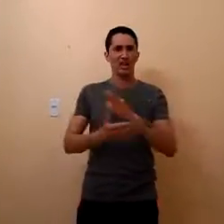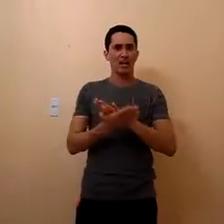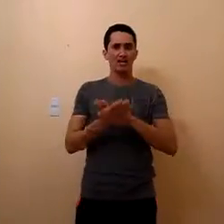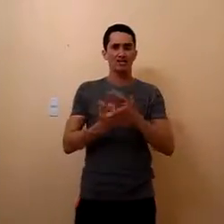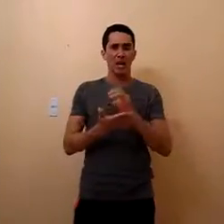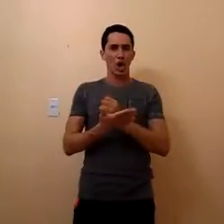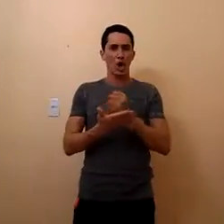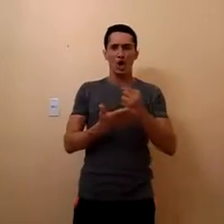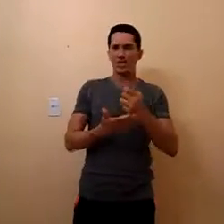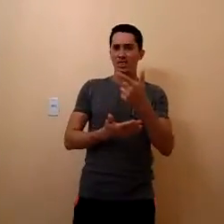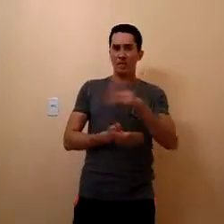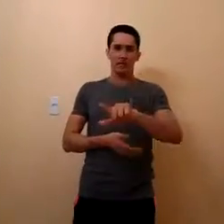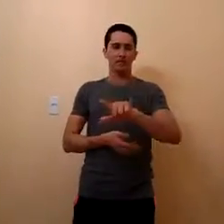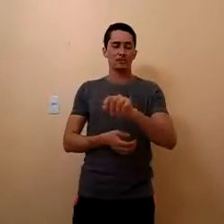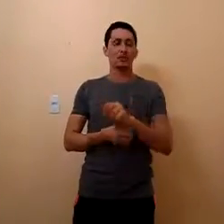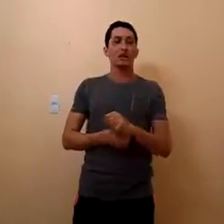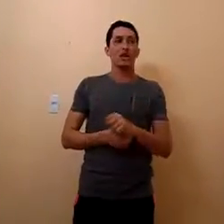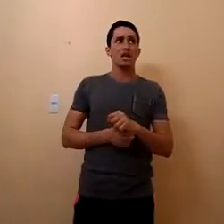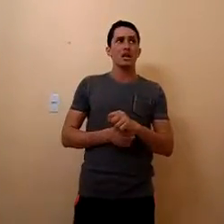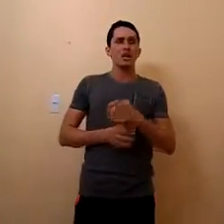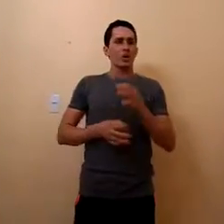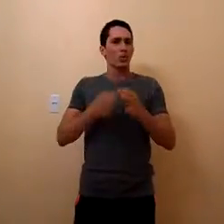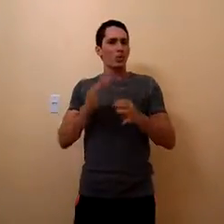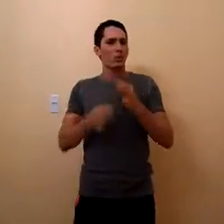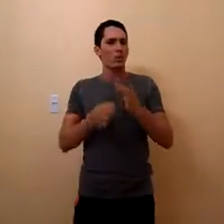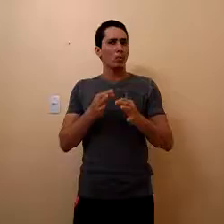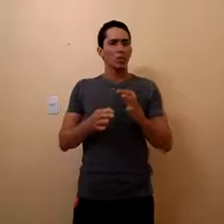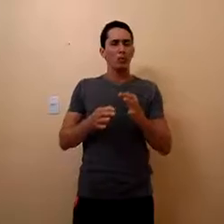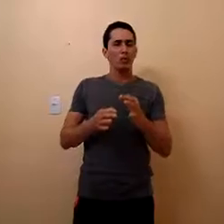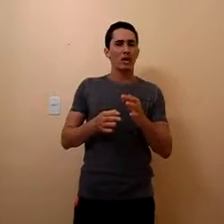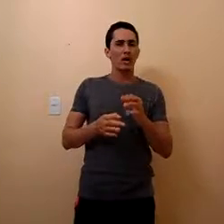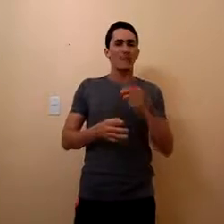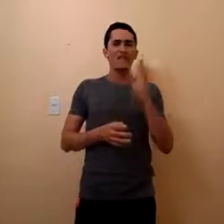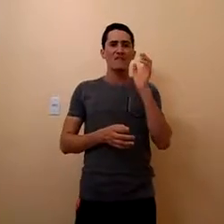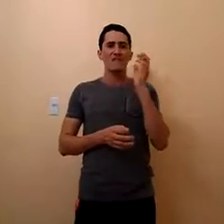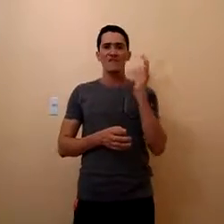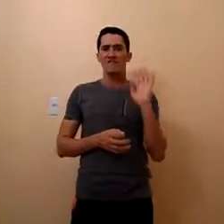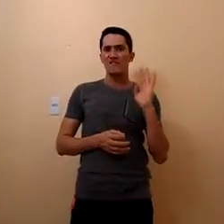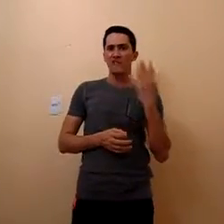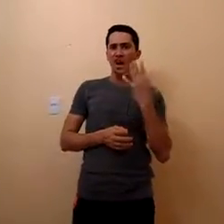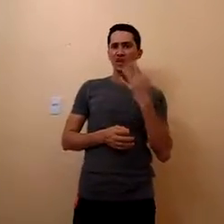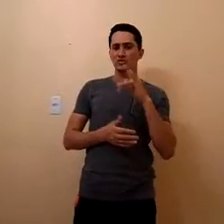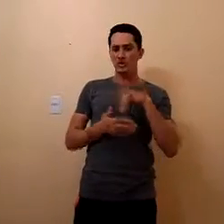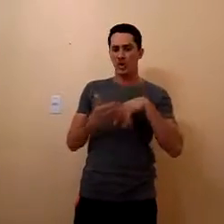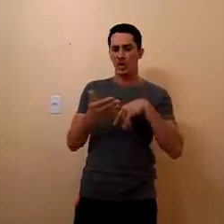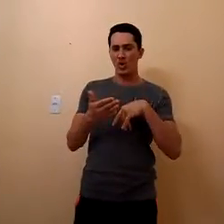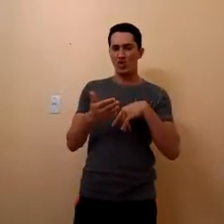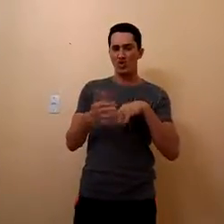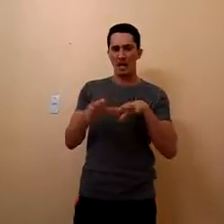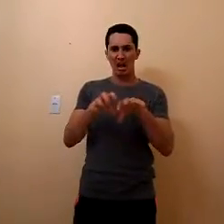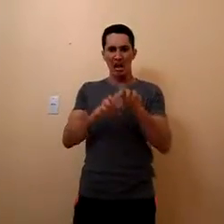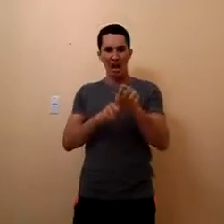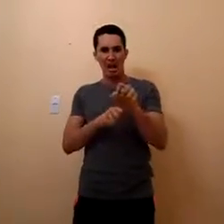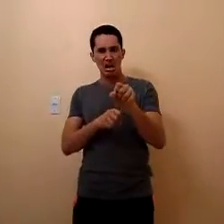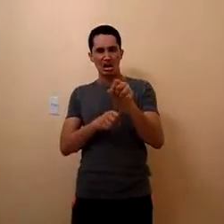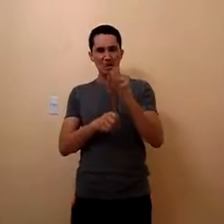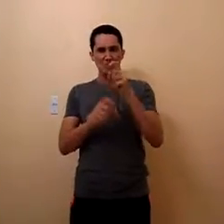contrato renovado. Os promotores descobriram que Iana falsificou documentos para tirar o diploma de medicina. Ela nunca se formou